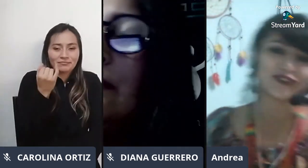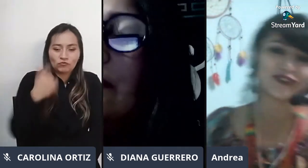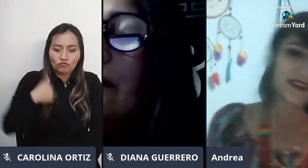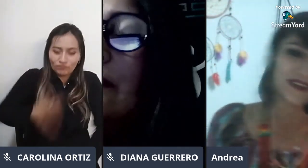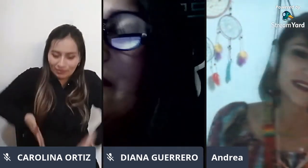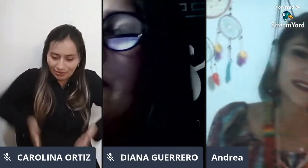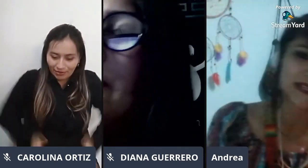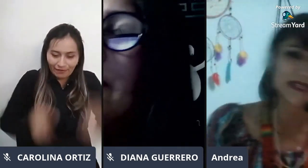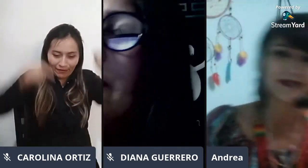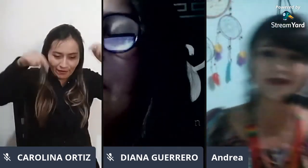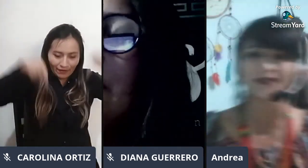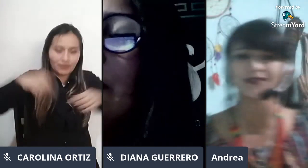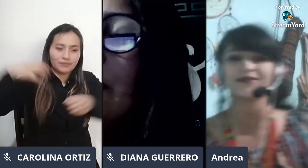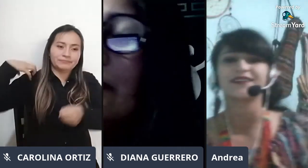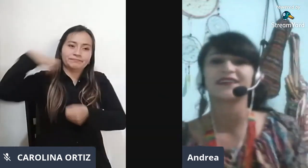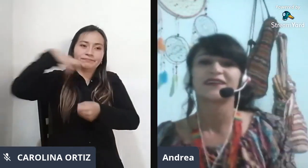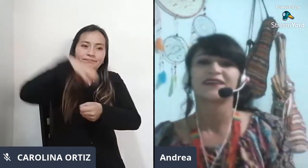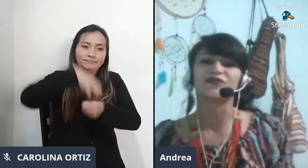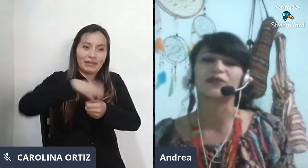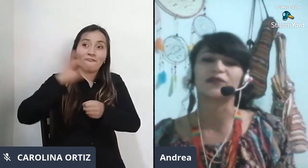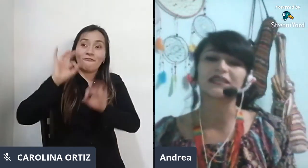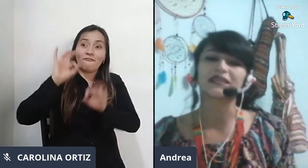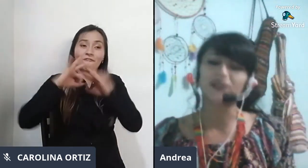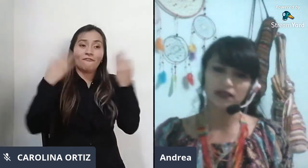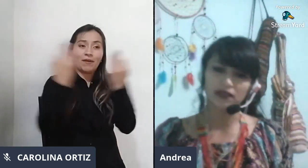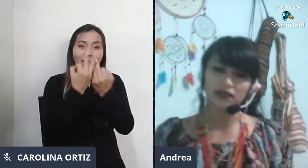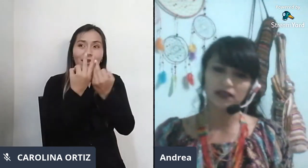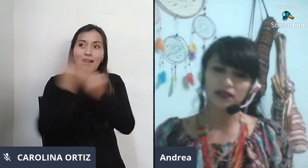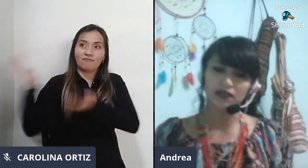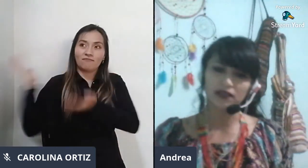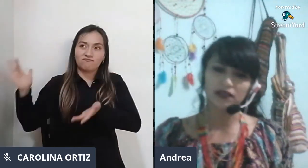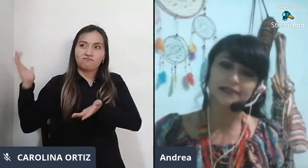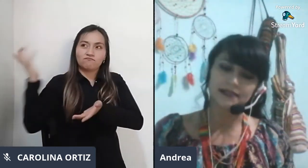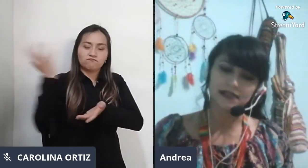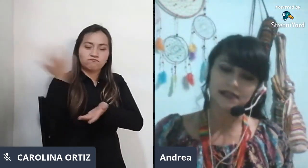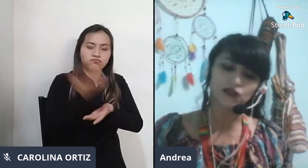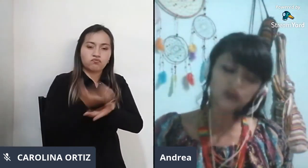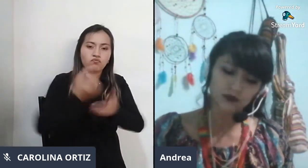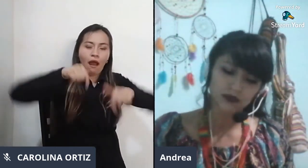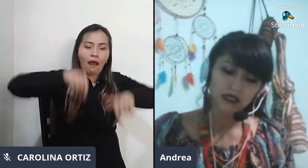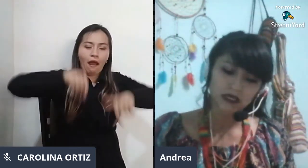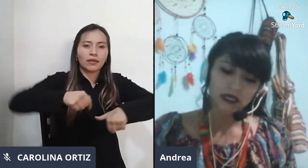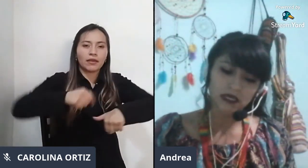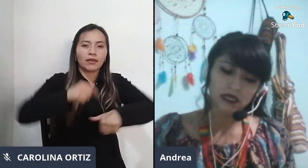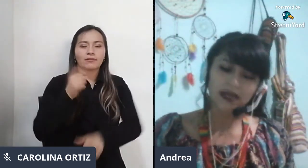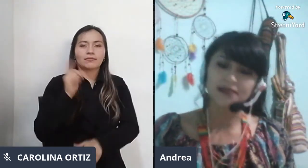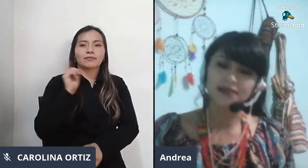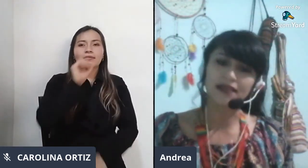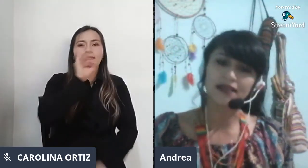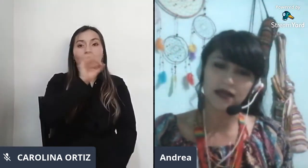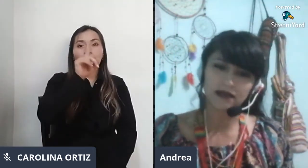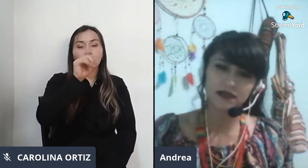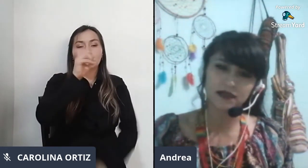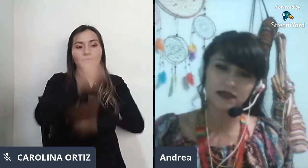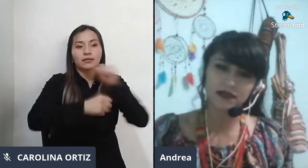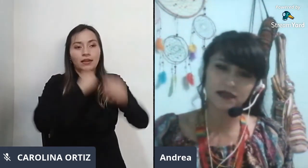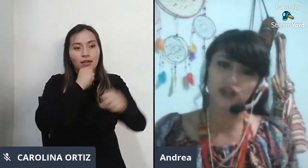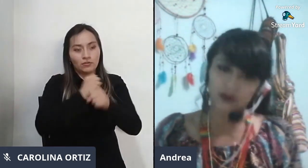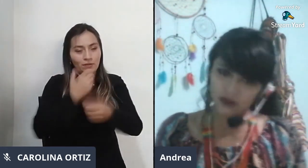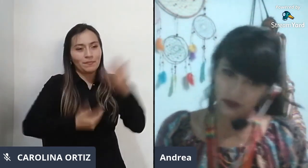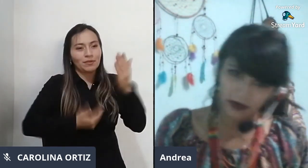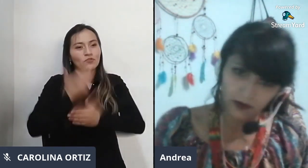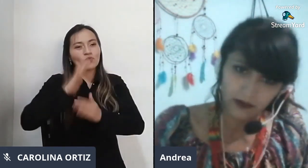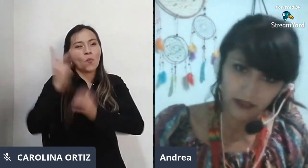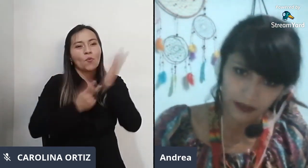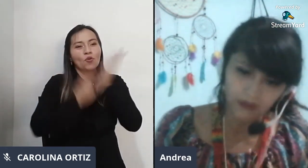nacimiento. Mi familia llegó aquí hace 36 años, casi a la par que llegó el proyecto Escuela Comunidad, que